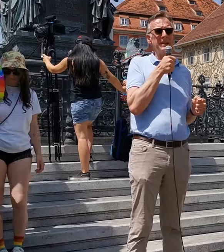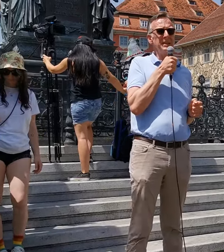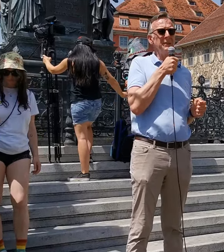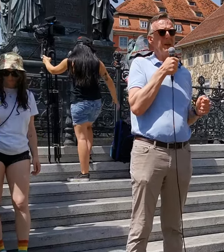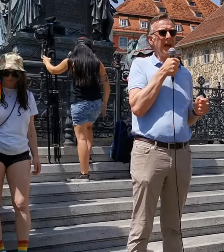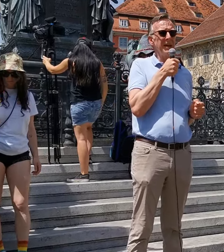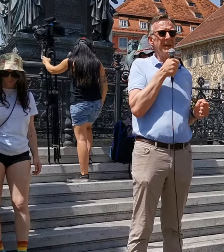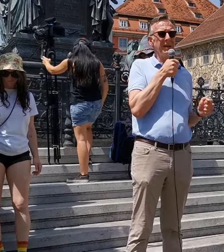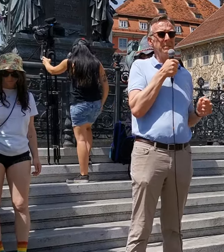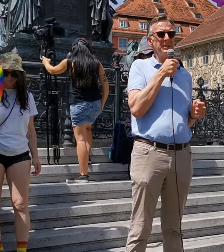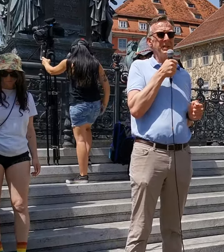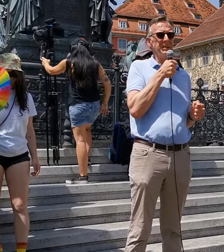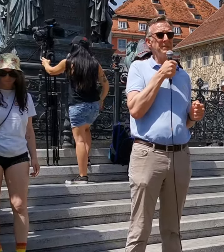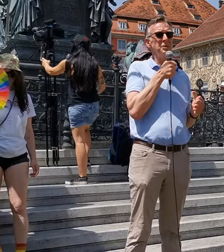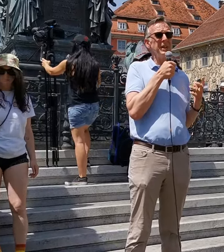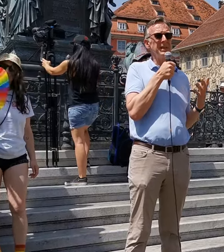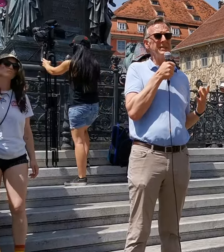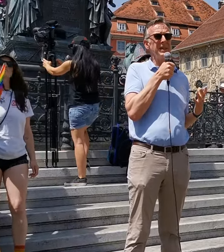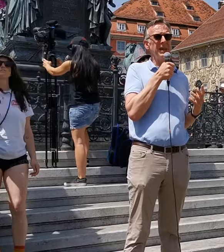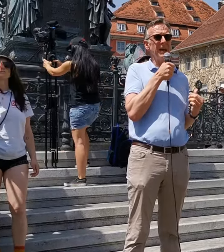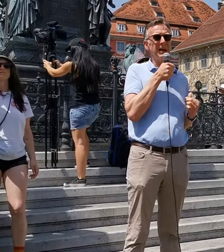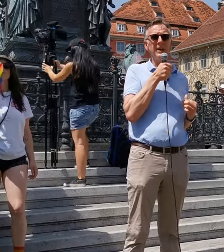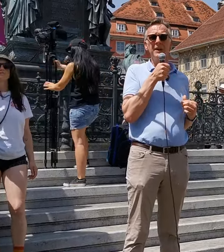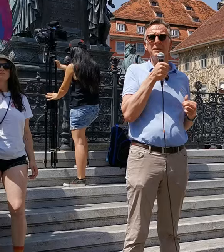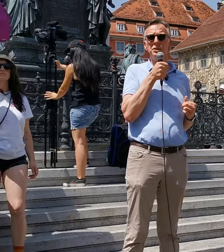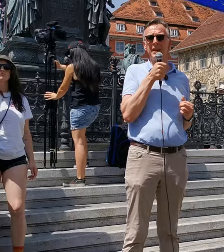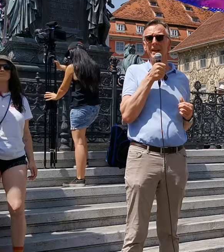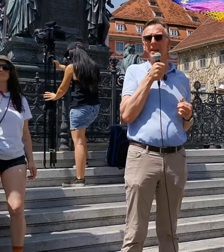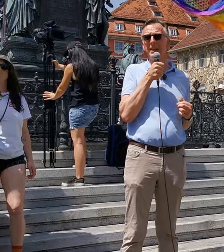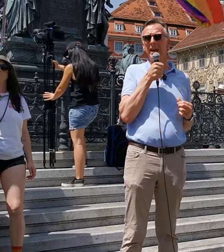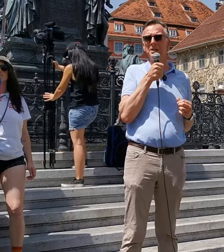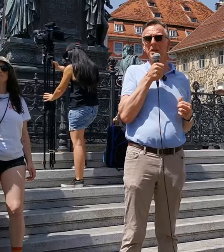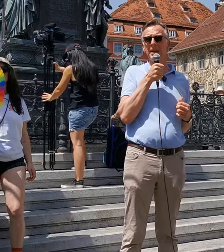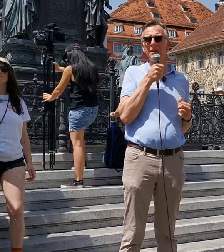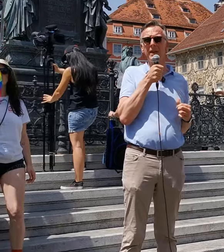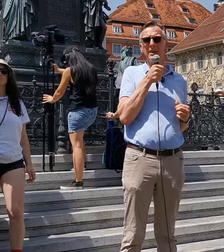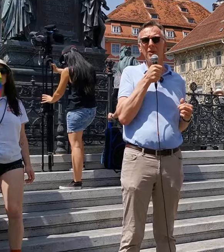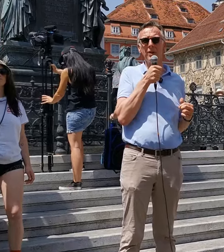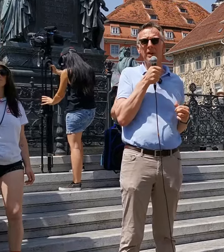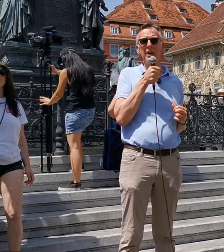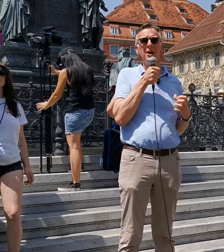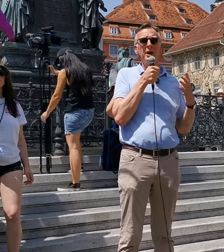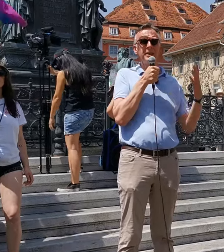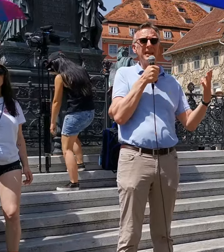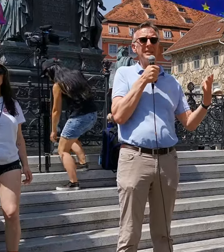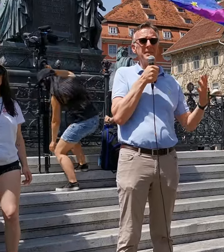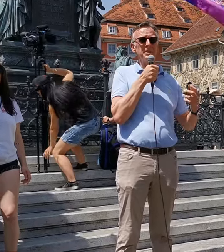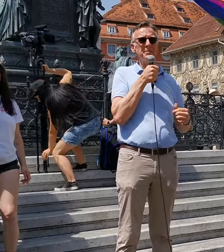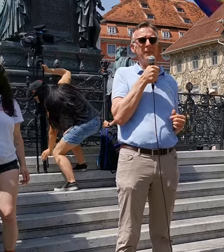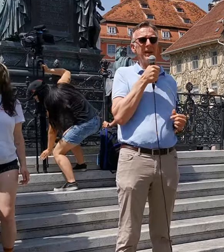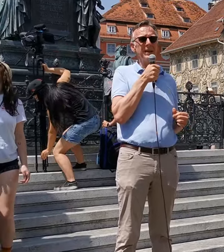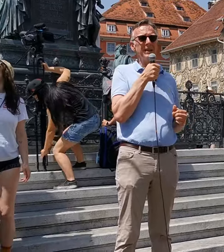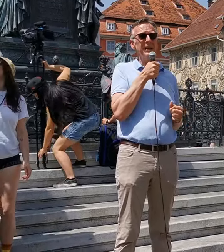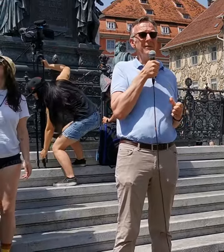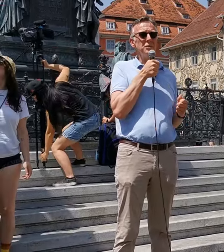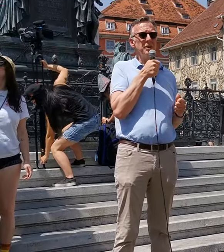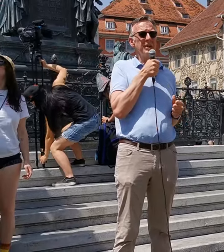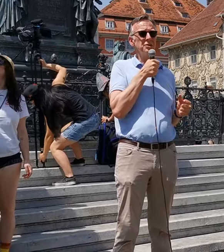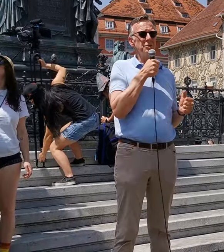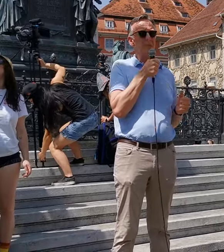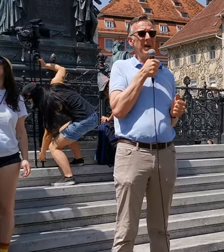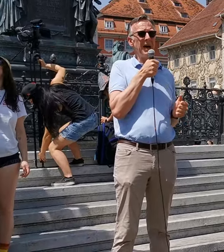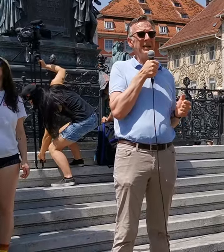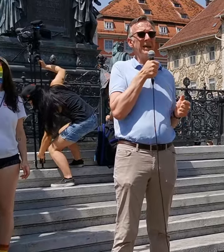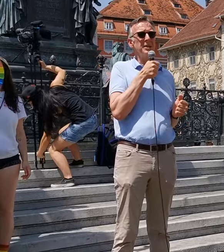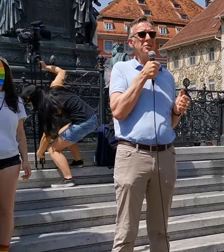erinnern, was in der Vergangenheit passiert ist, wie schnell das gehen kann, wie schnell Rechte eingeschränkt werden können. Heute gilt es aber dem Feiern. Ich wünsche